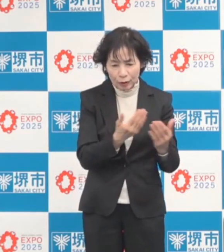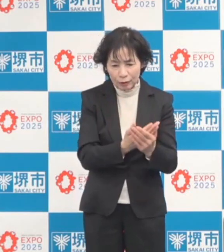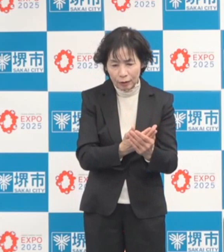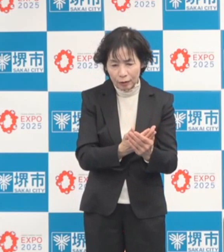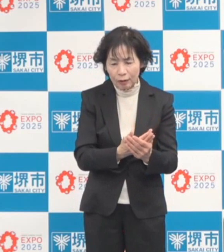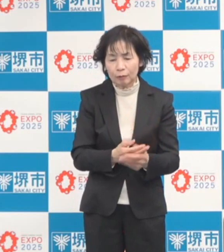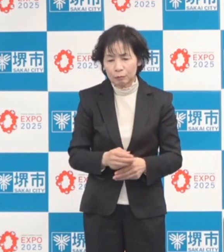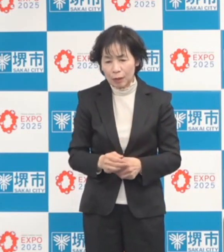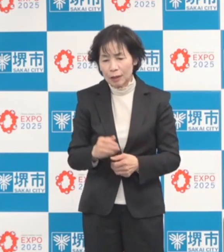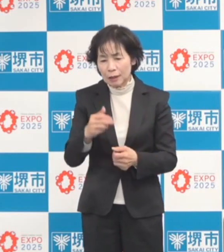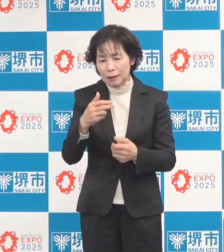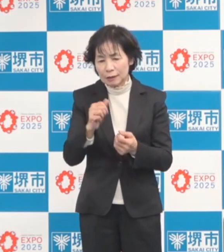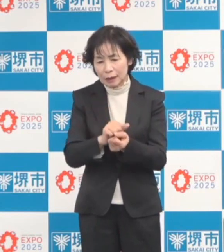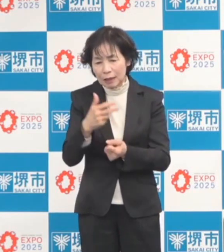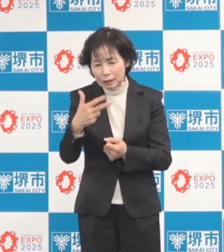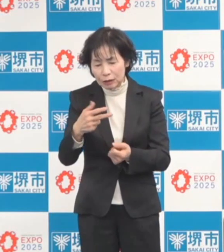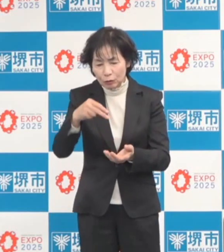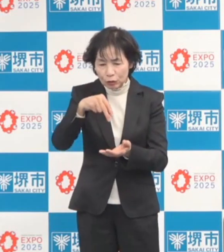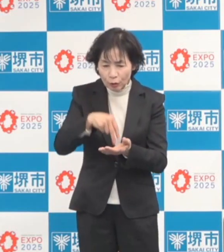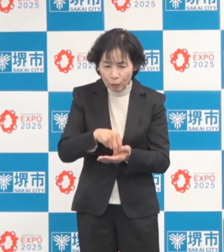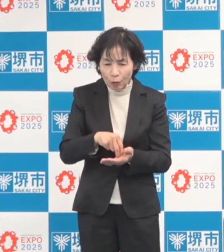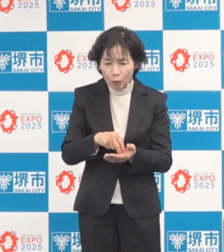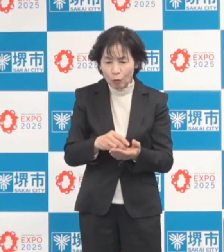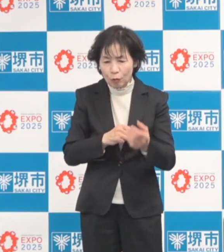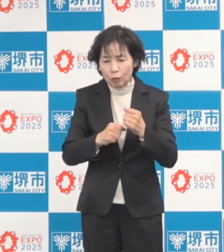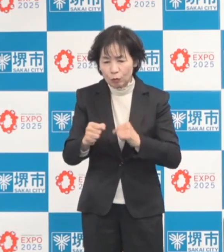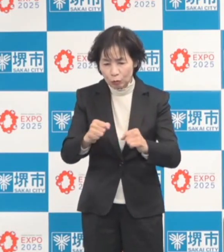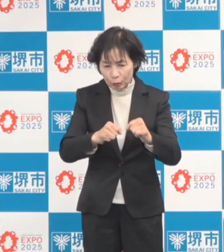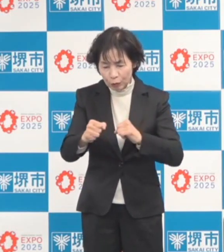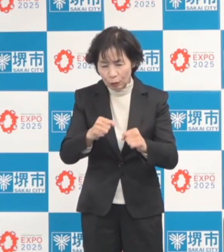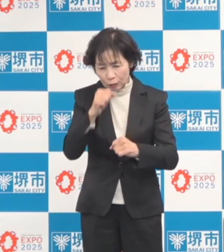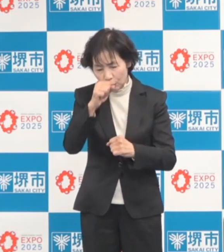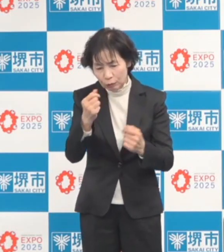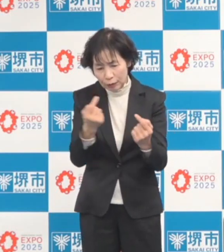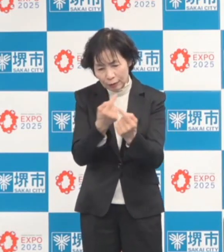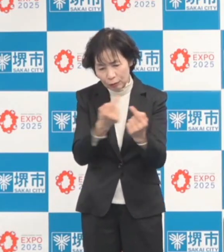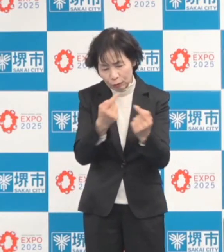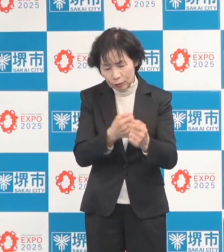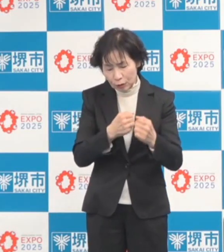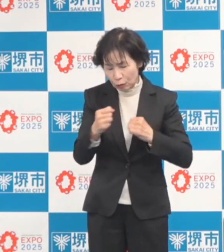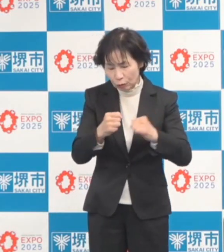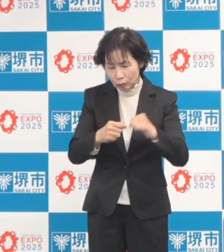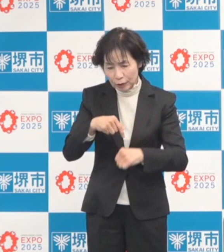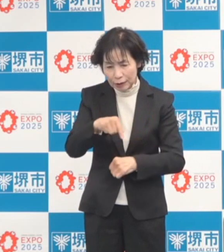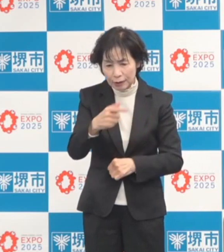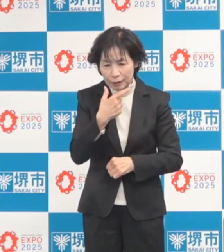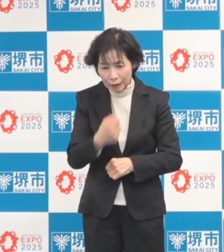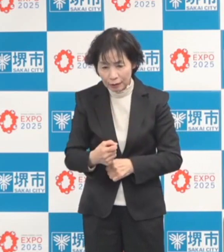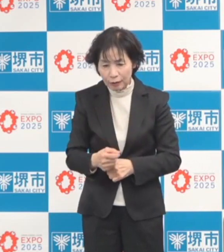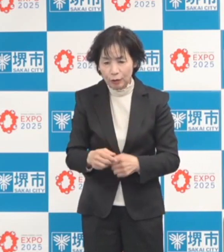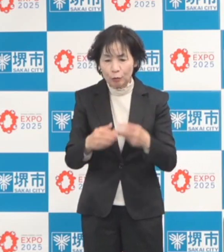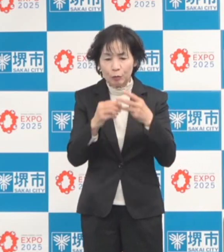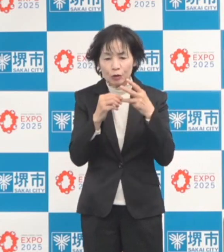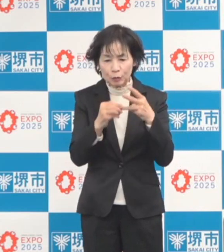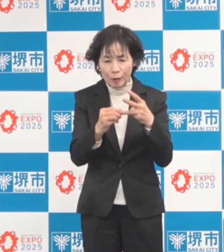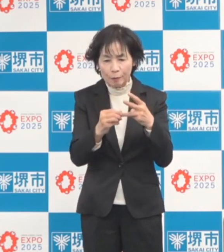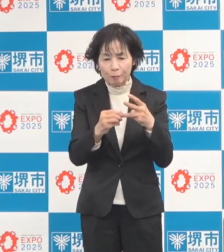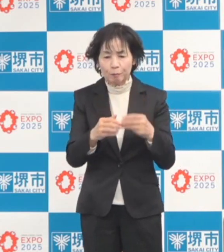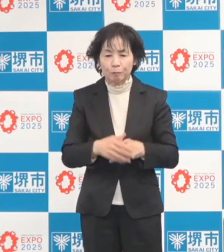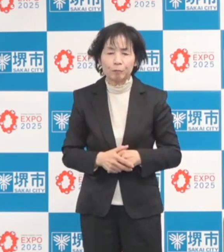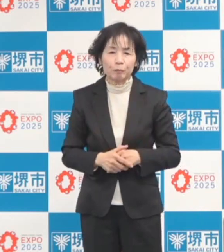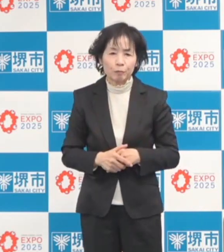ても財政の改善に向けた取り組みは進めていきたいと考えております。そして3点目です